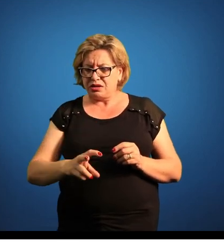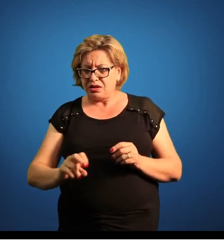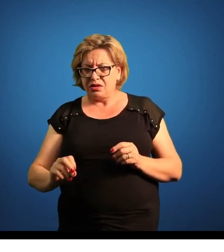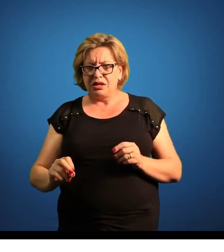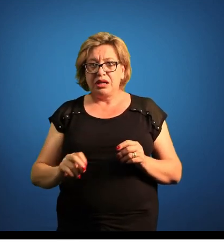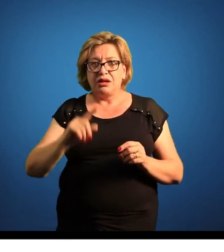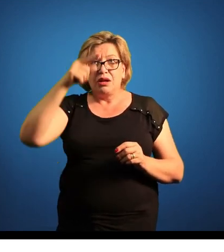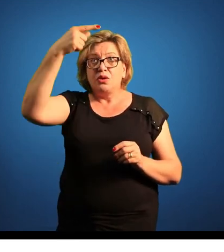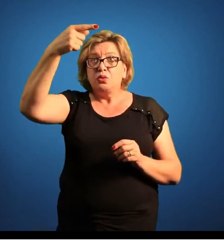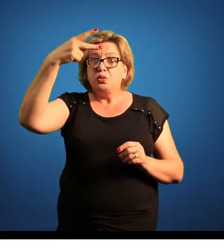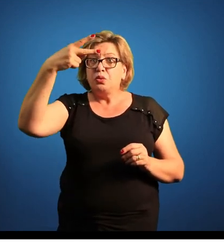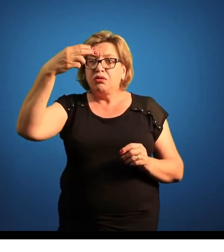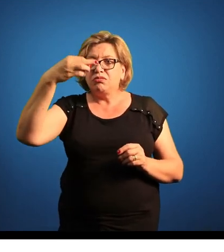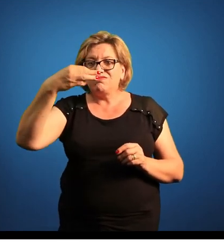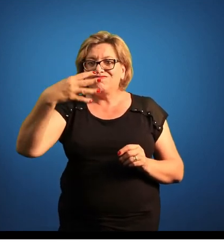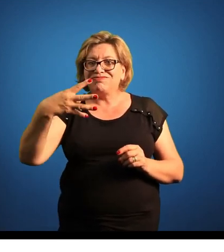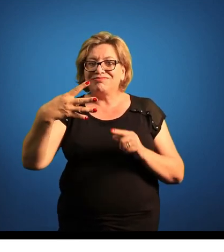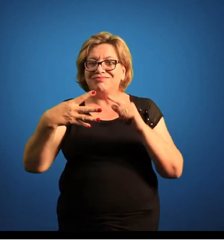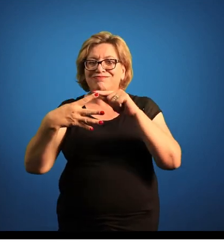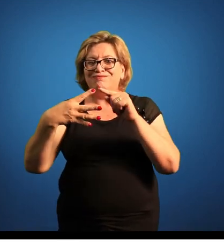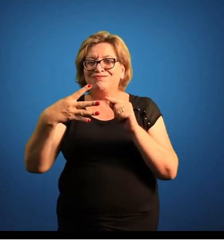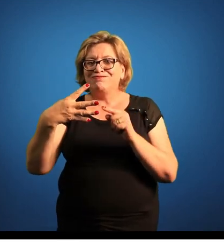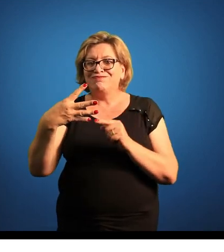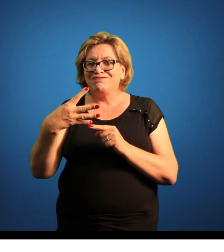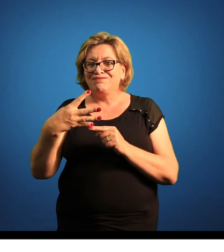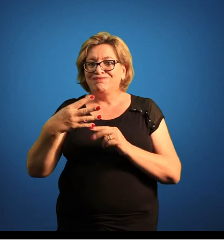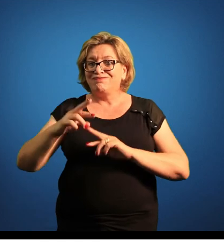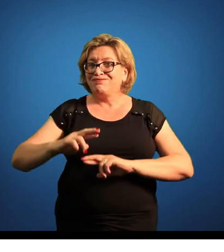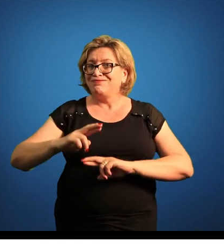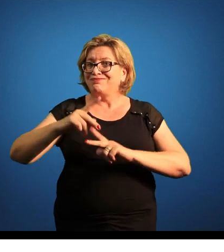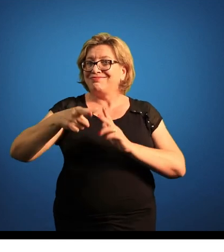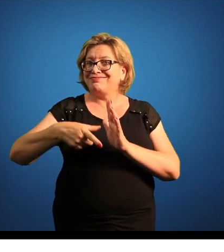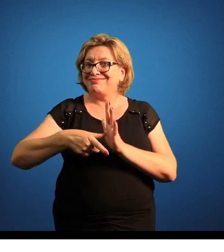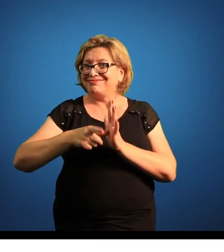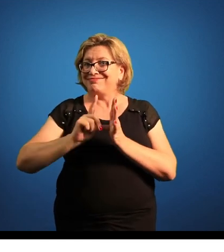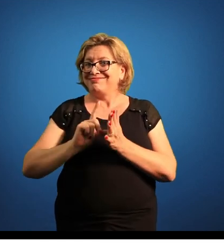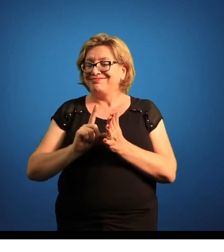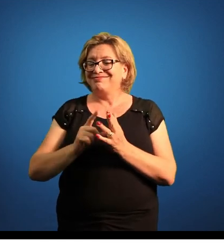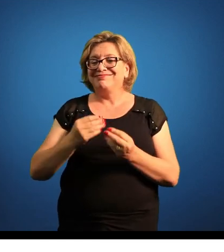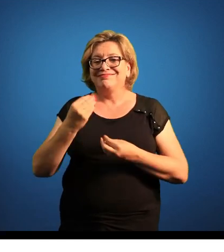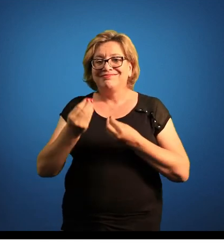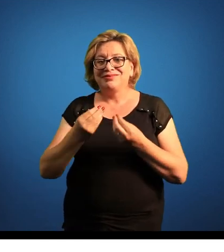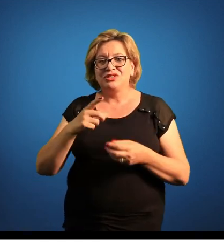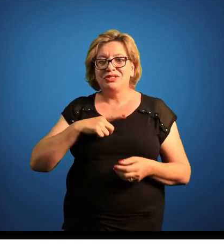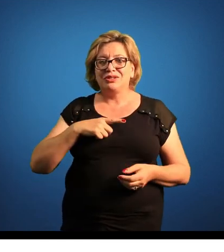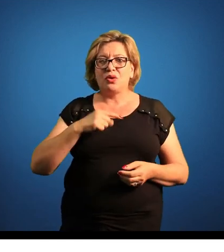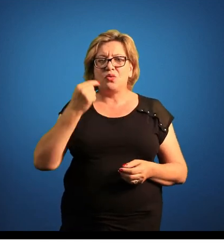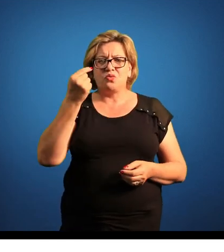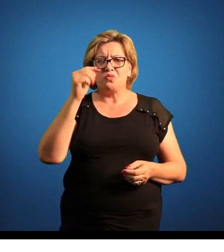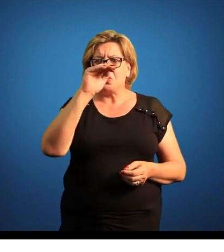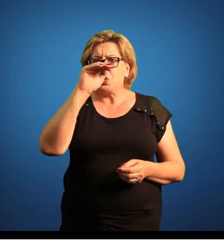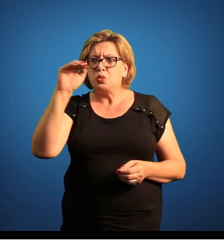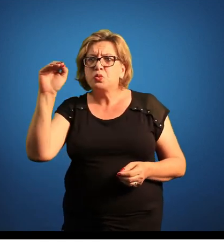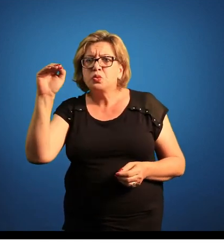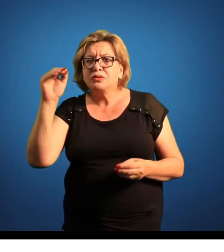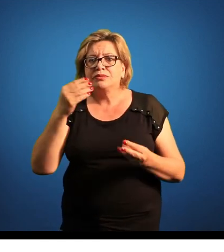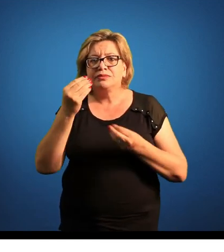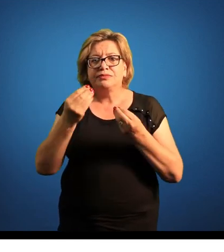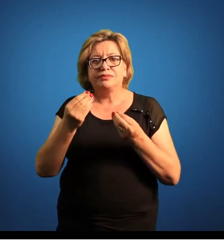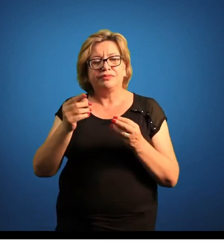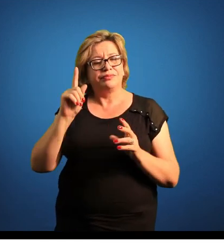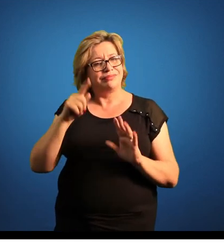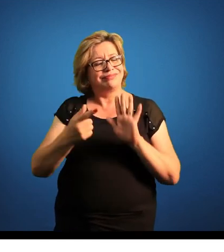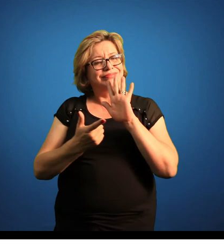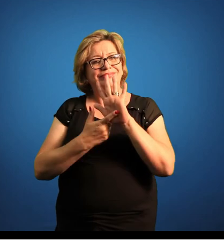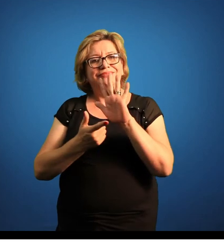150. Então agora eu tenho quatro valores. Diferente da situação anterior, onde eu tinha um único número lá centralizado e